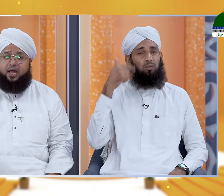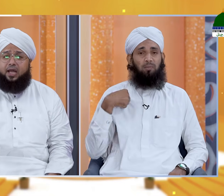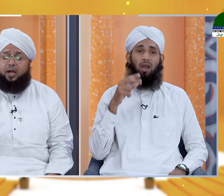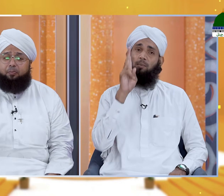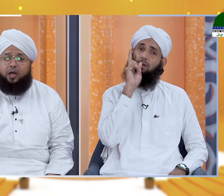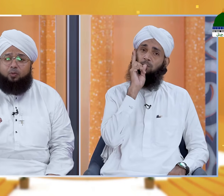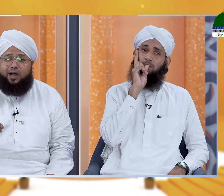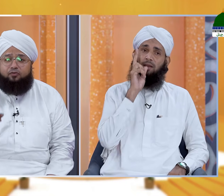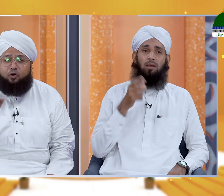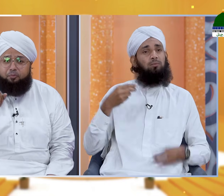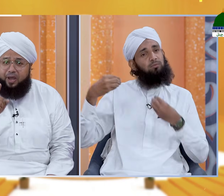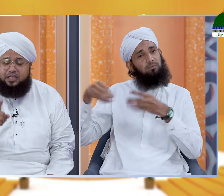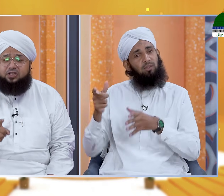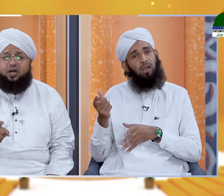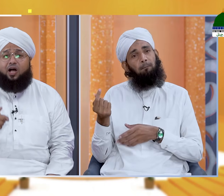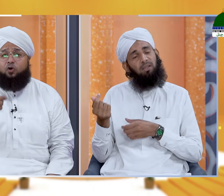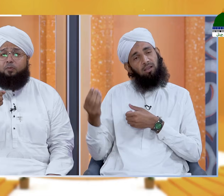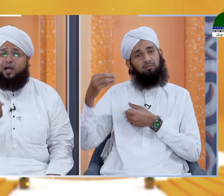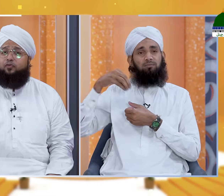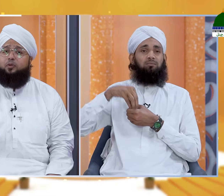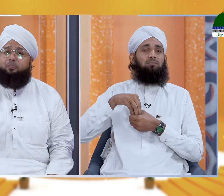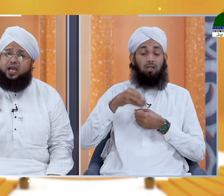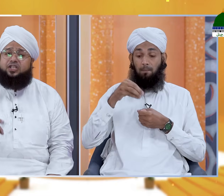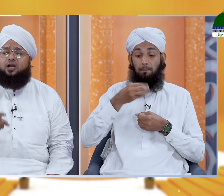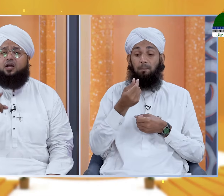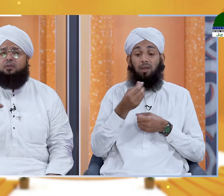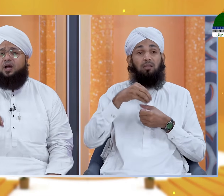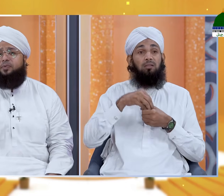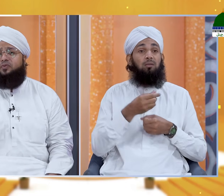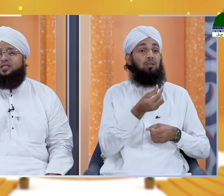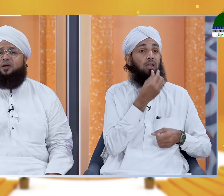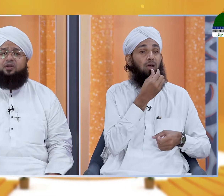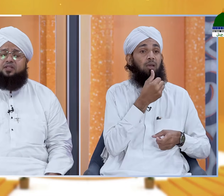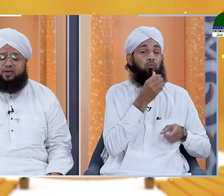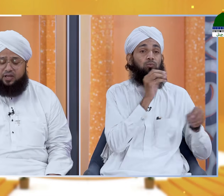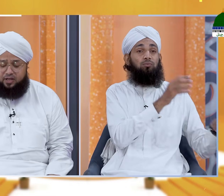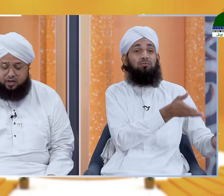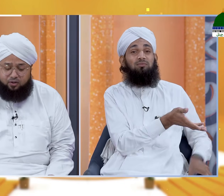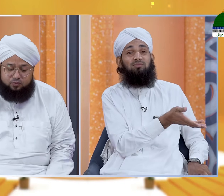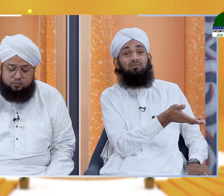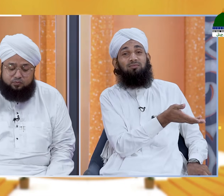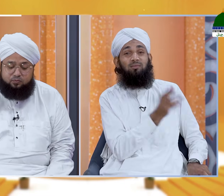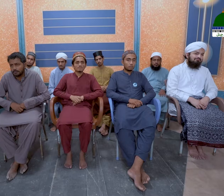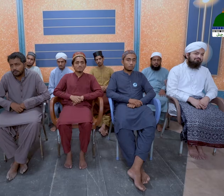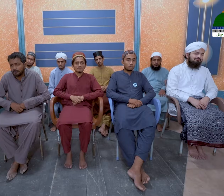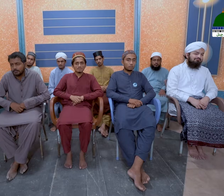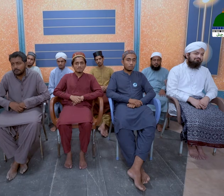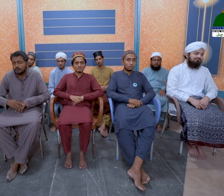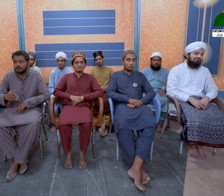نے اپنا موبائل فون بیچ دیا اور موبائل فون بیچ کر میں آپ کے والد صاحب کے لیے دوائیاں لے کر آیا ہوں۔ یہ سن کر